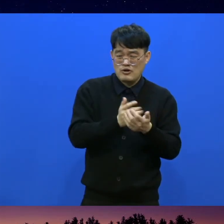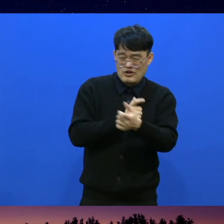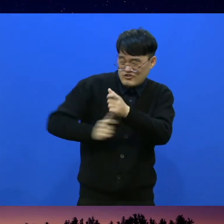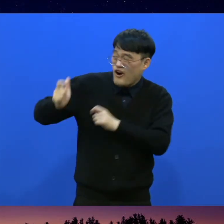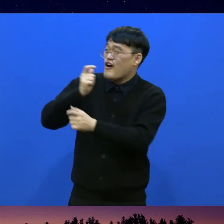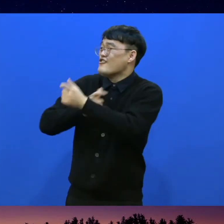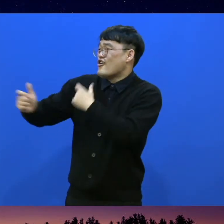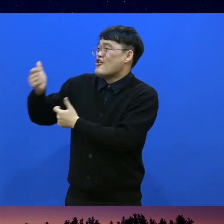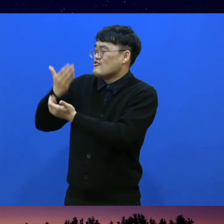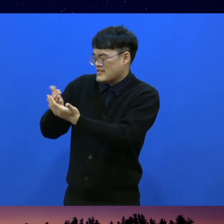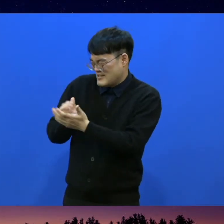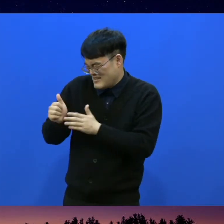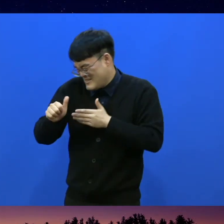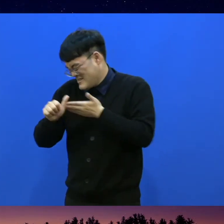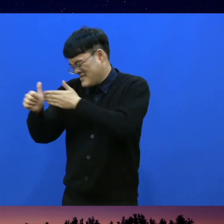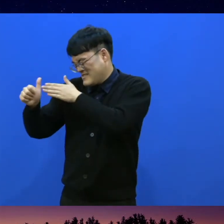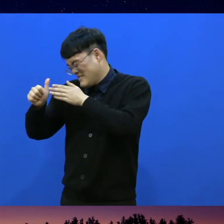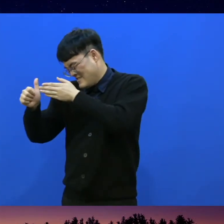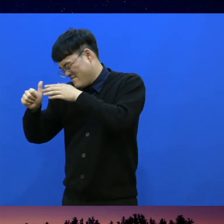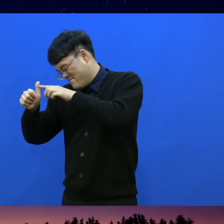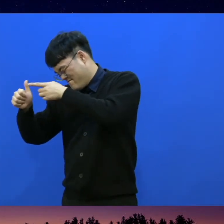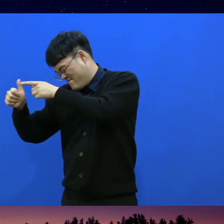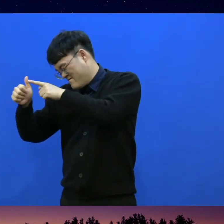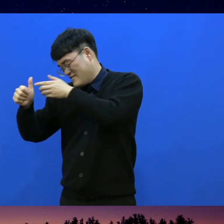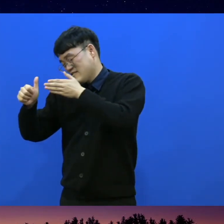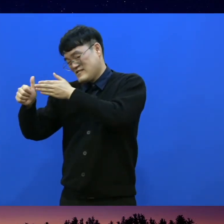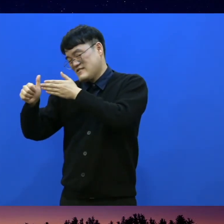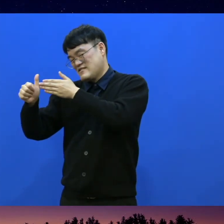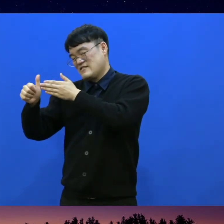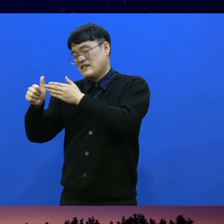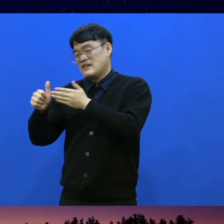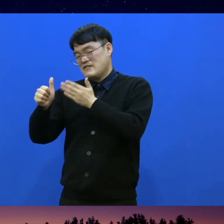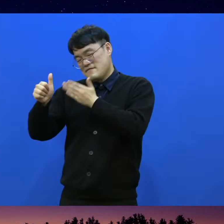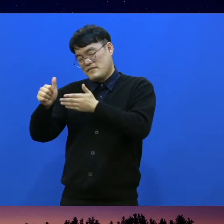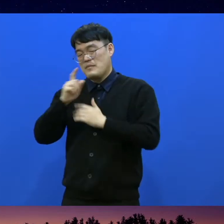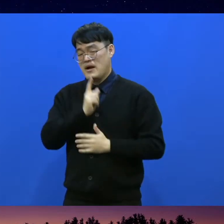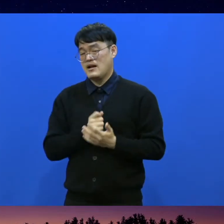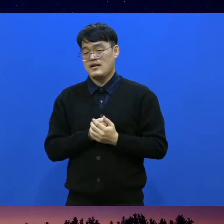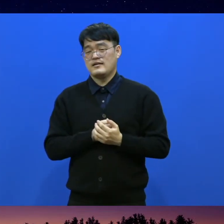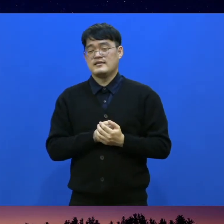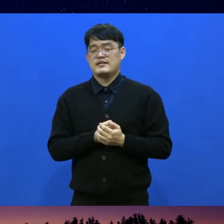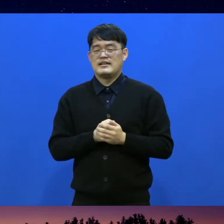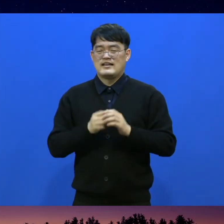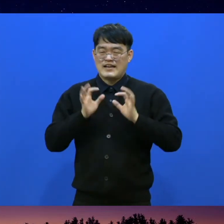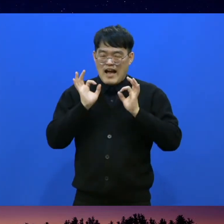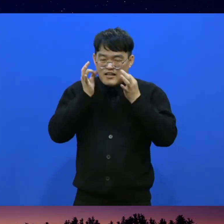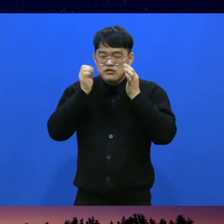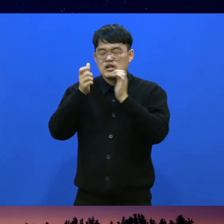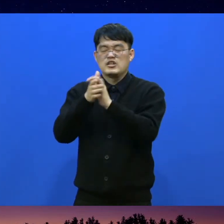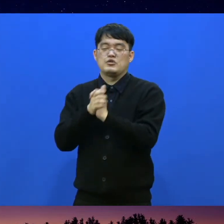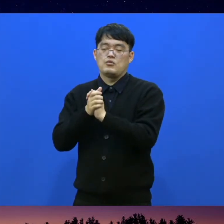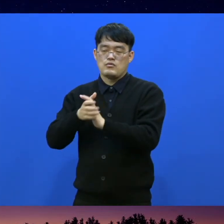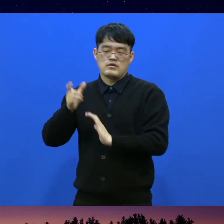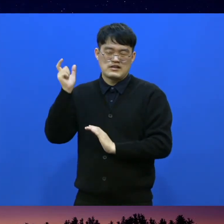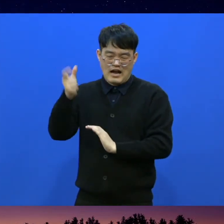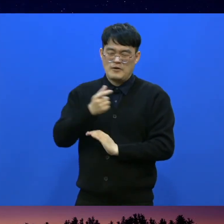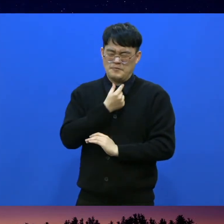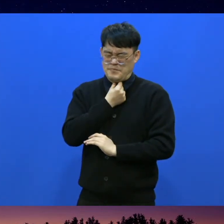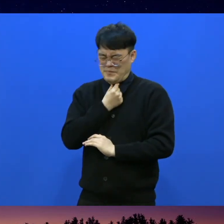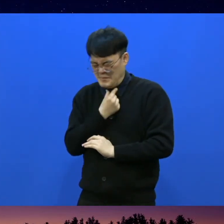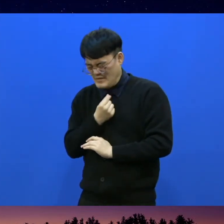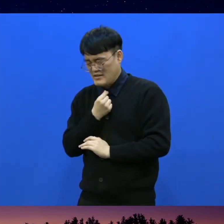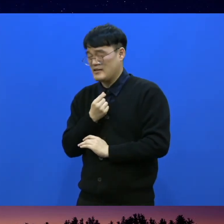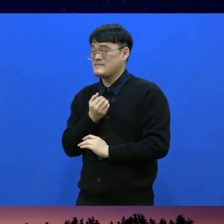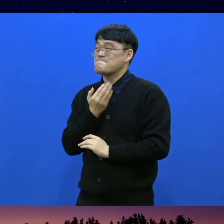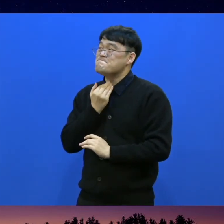태도입니다. 기도의 태도. 하나님 우리 기도의 태도를 보시는 거예요. 간절한 기도, 강한 소원, 절대로 포기하지